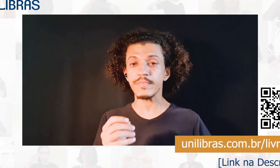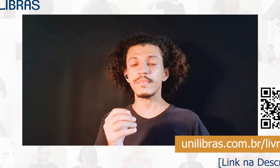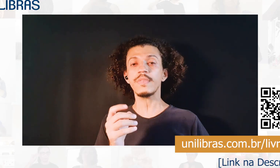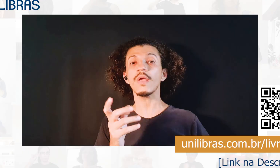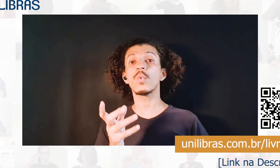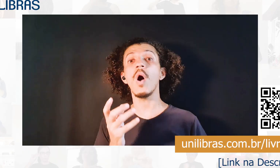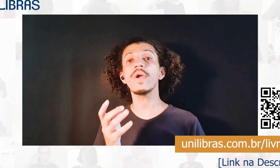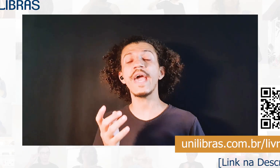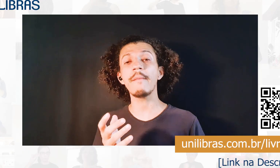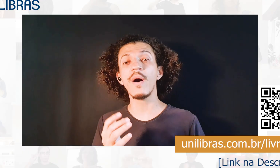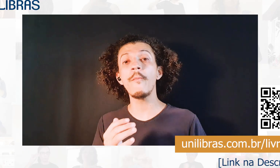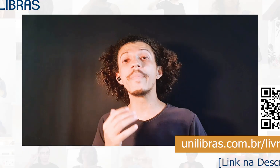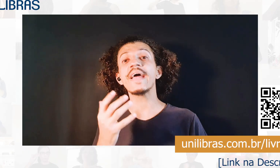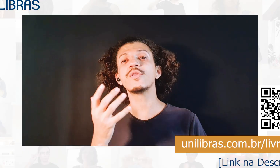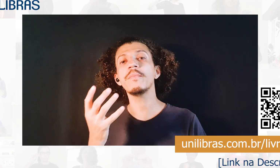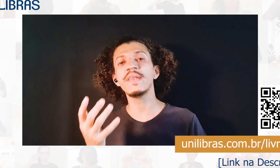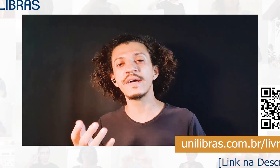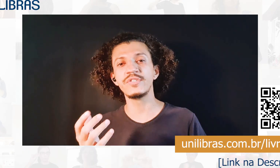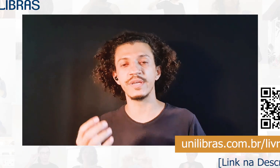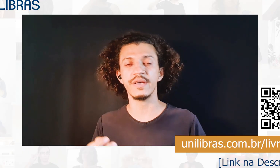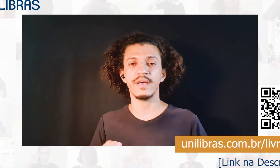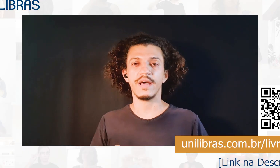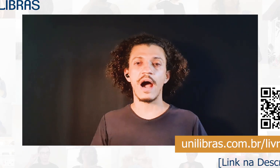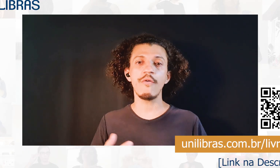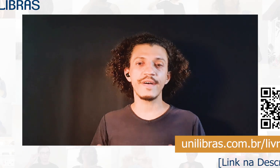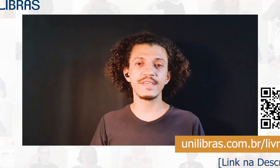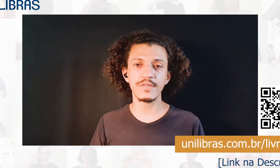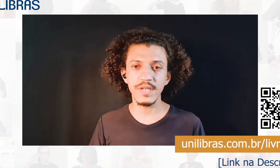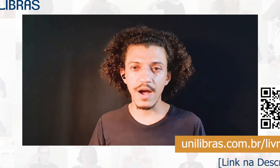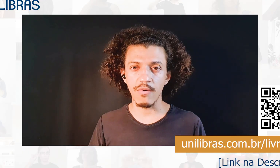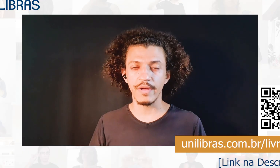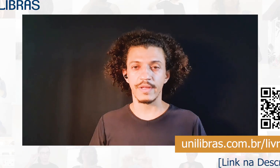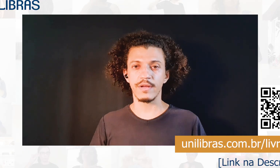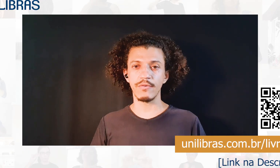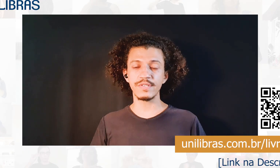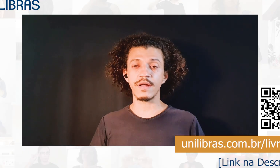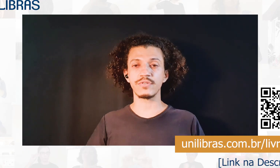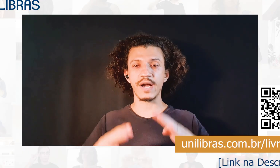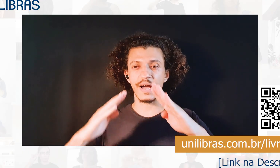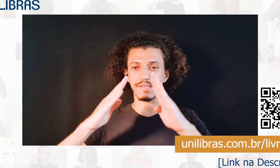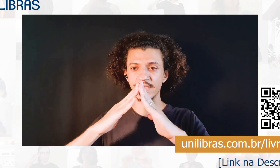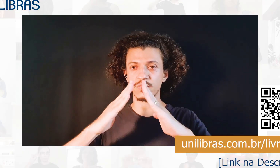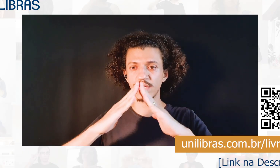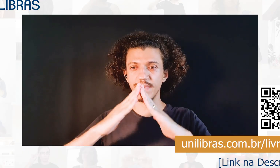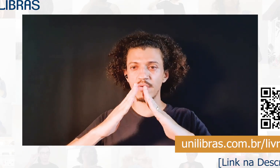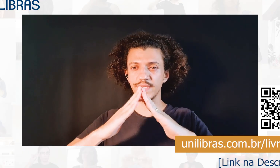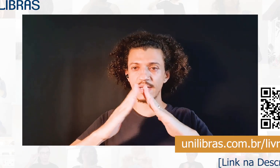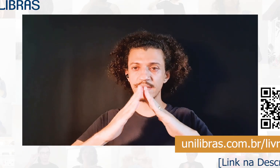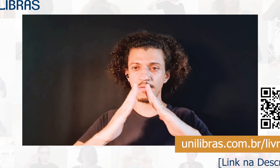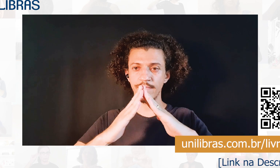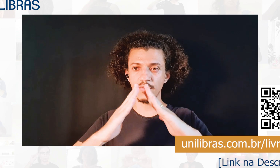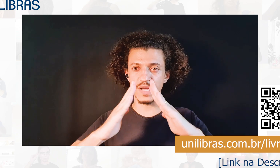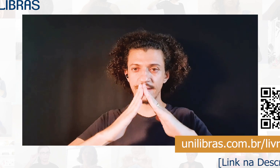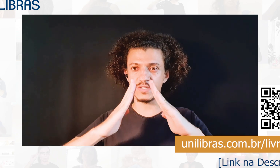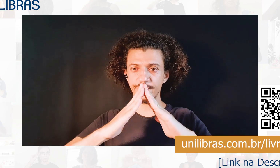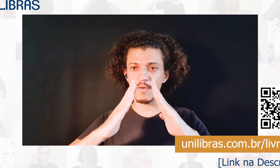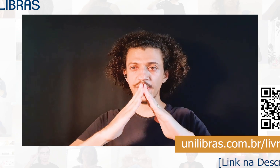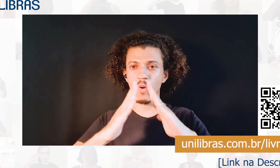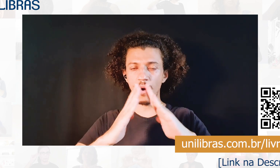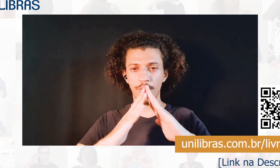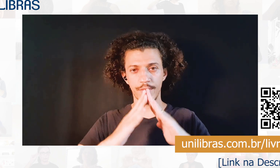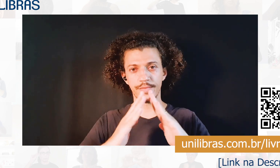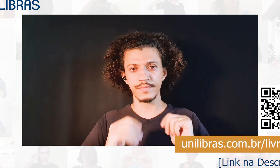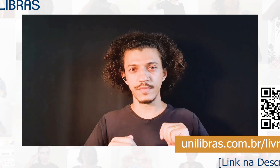exemplo, qual que é a mão predominante ao fazer o sinal. Então, no sinal de casa, as duas mãos elas são usadas de